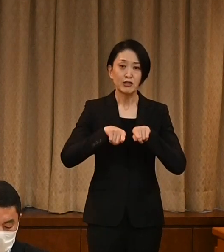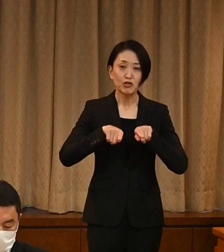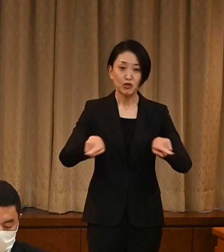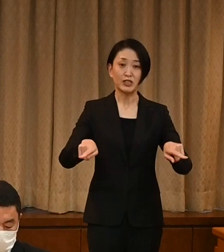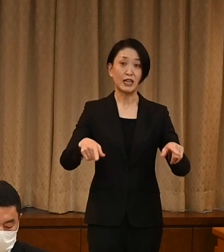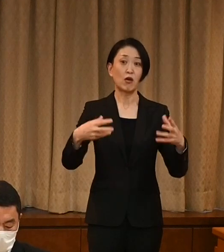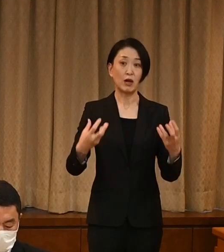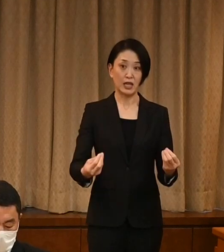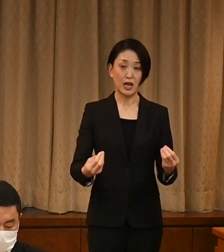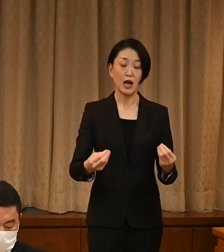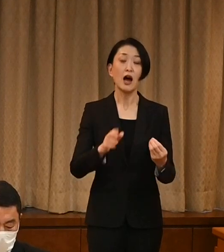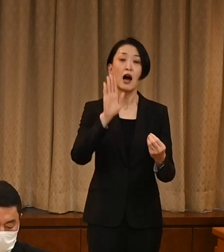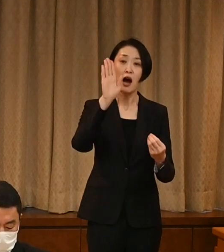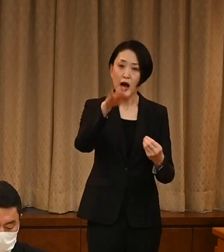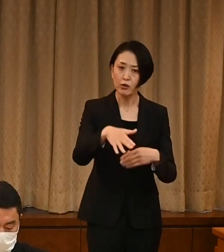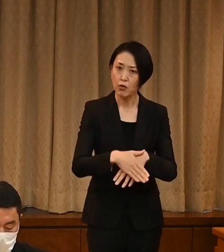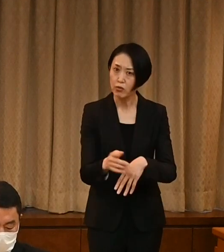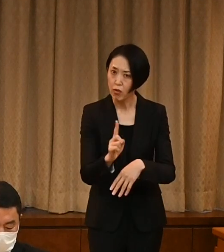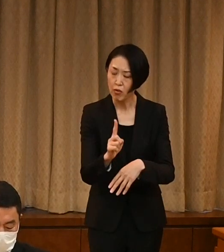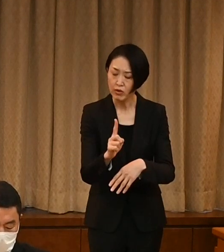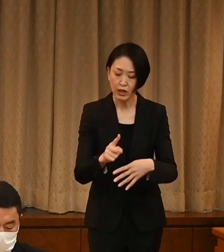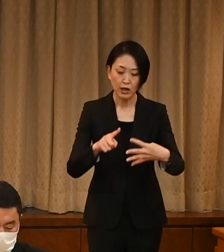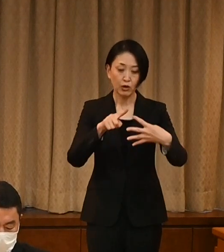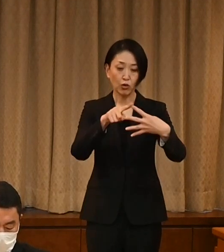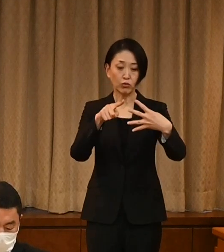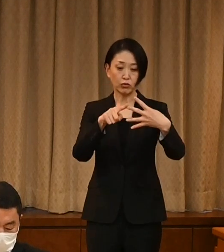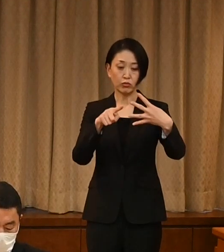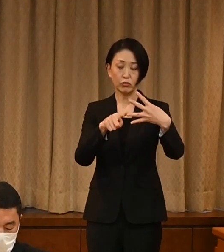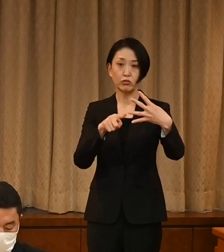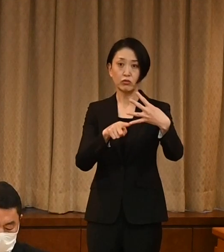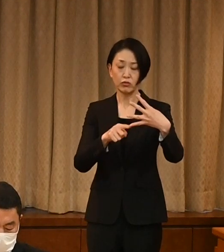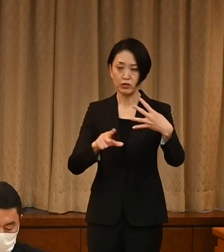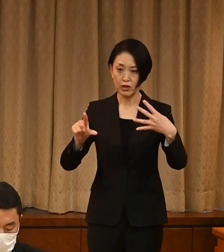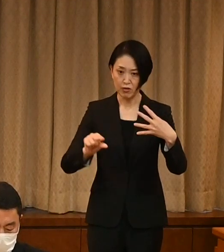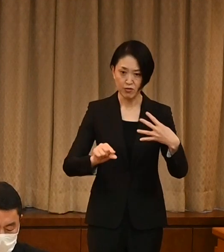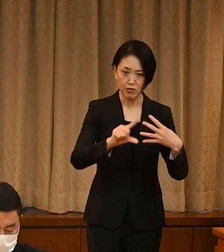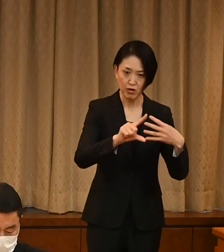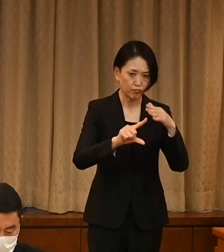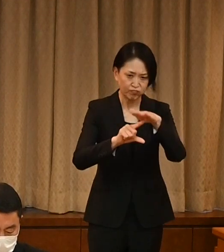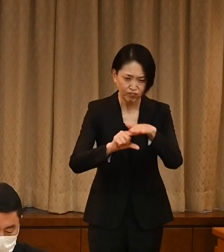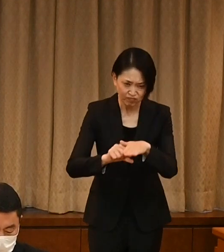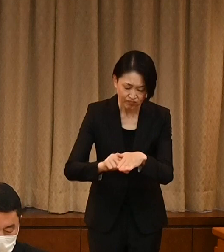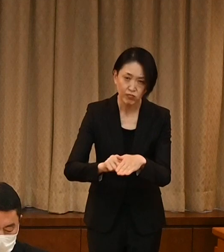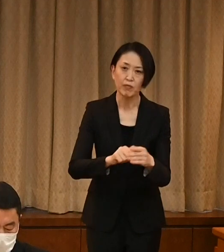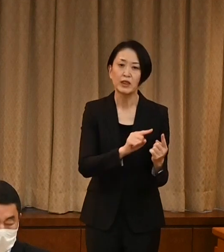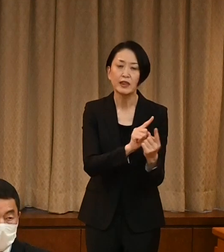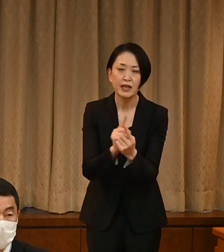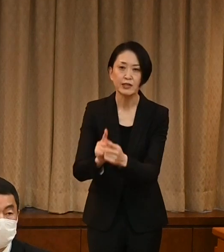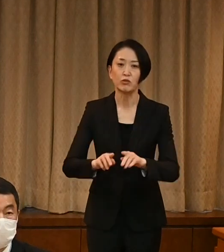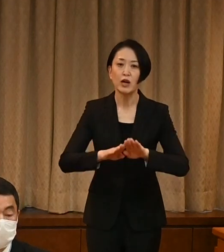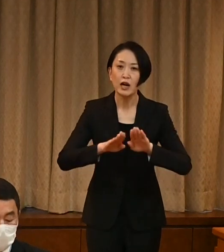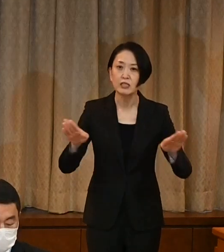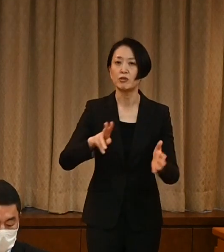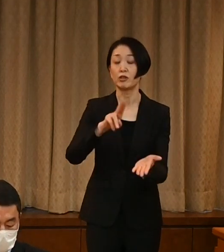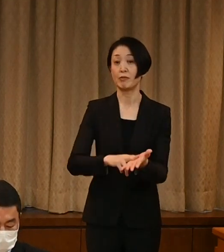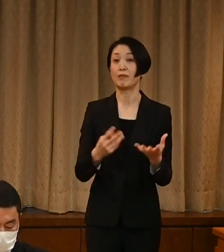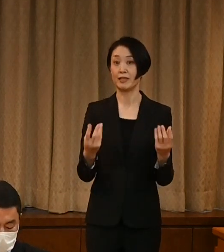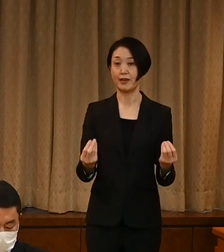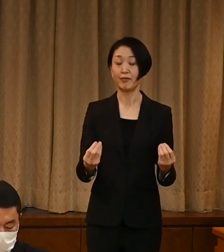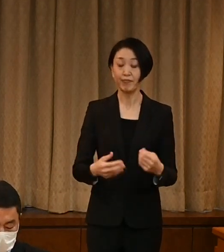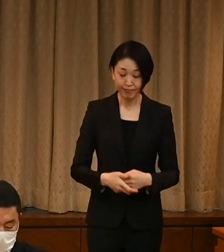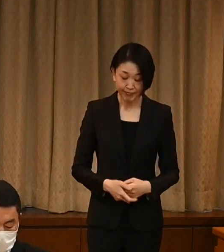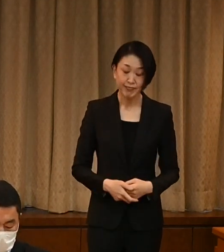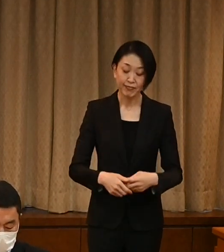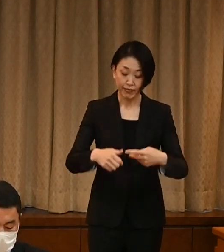い4つの対策を柱としたリバウンド対策の強化に取り組むことといたしました。まず1つ目の柱